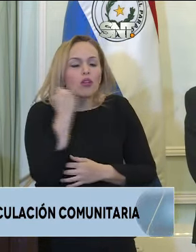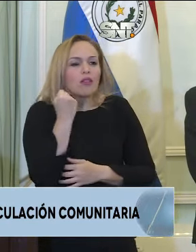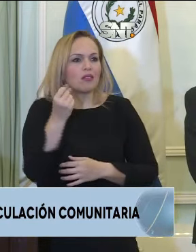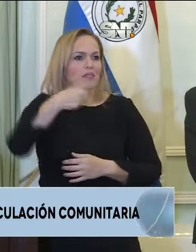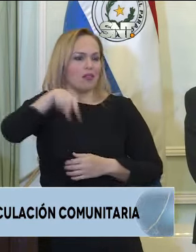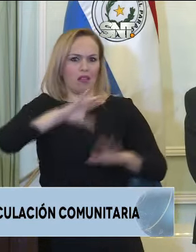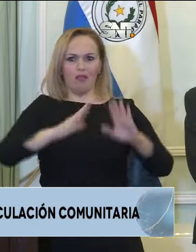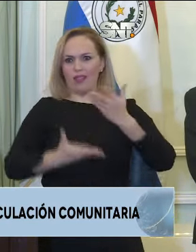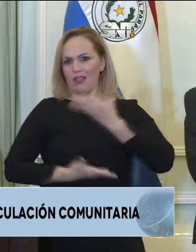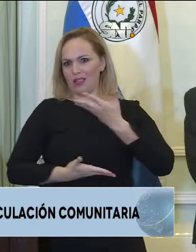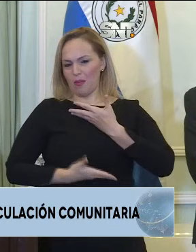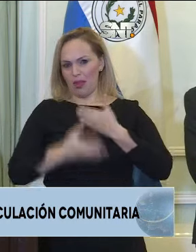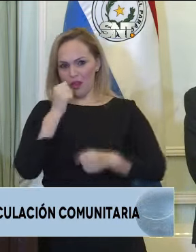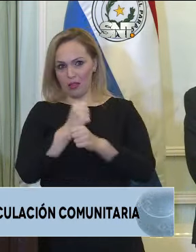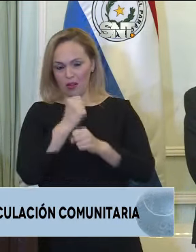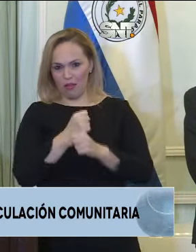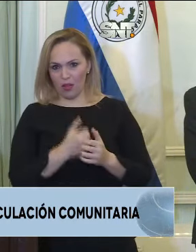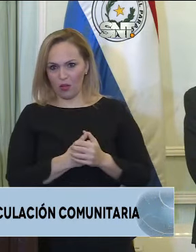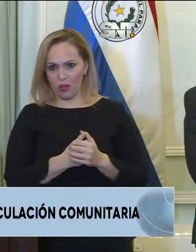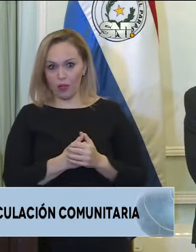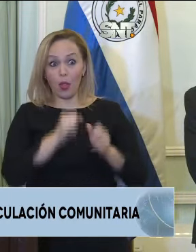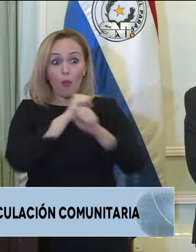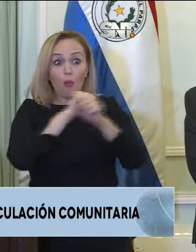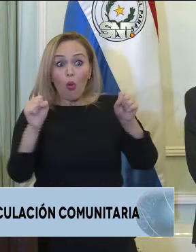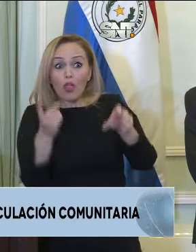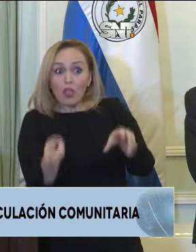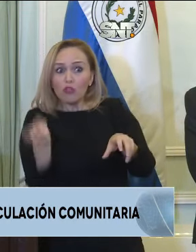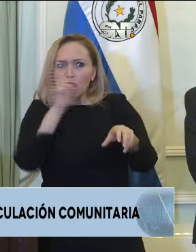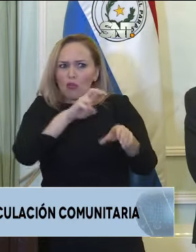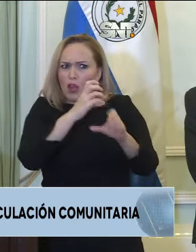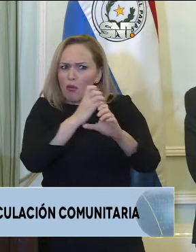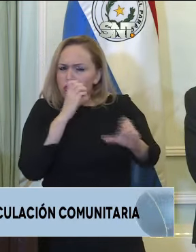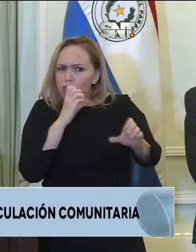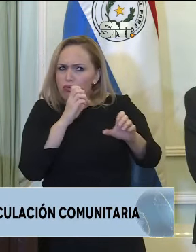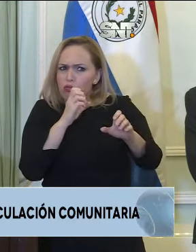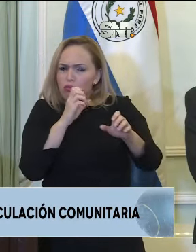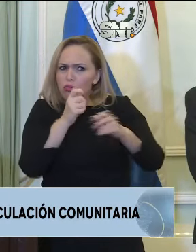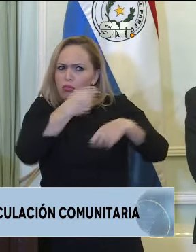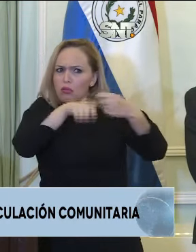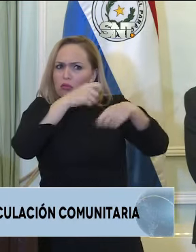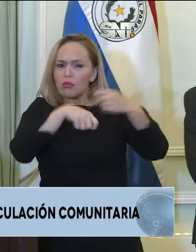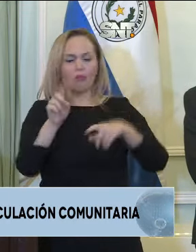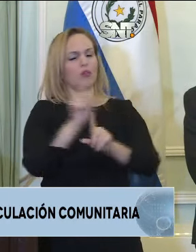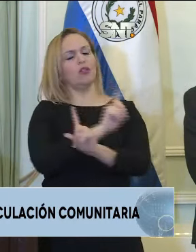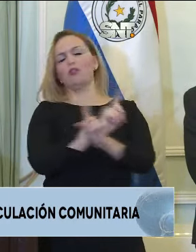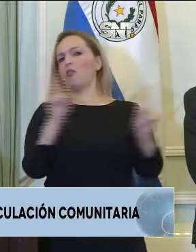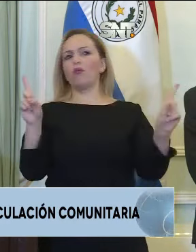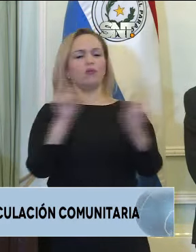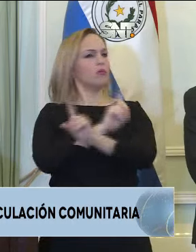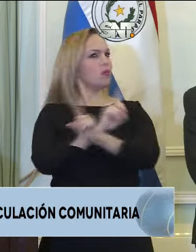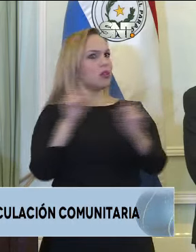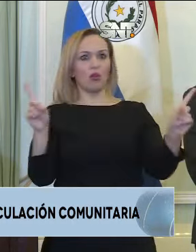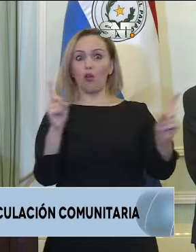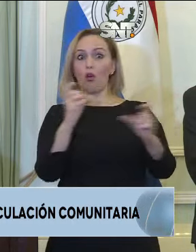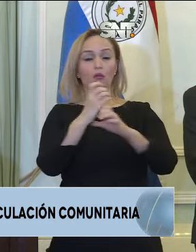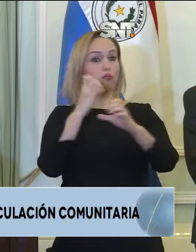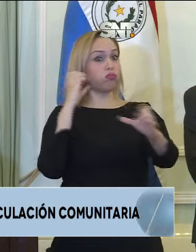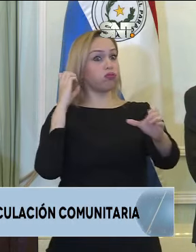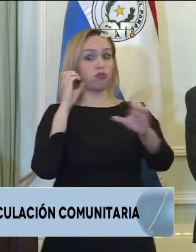formalidad en el trabajo. ¿Podrían subir a los buses a vender, por ejemplo, ministro? No, eso ya no se recomienda, porque en los buses, para